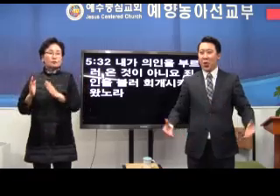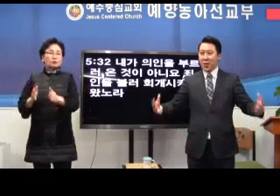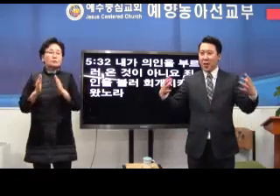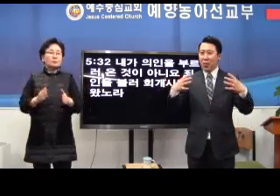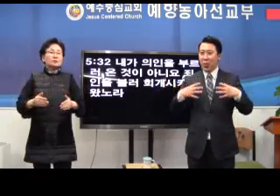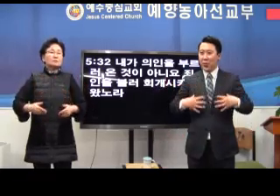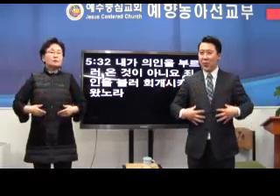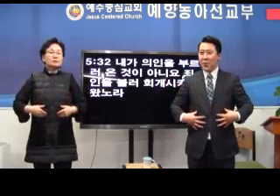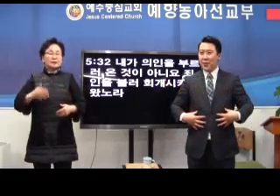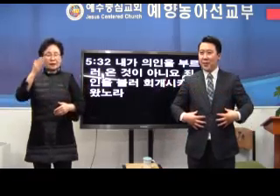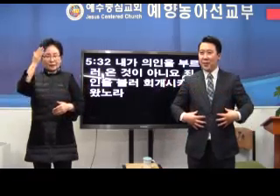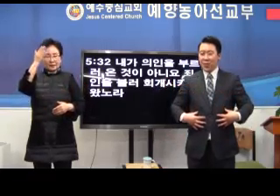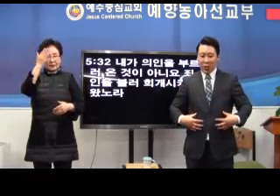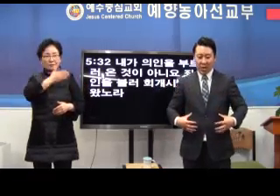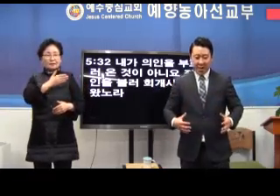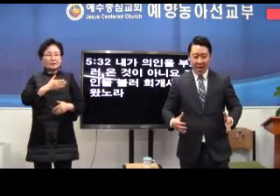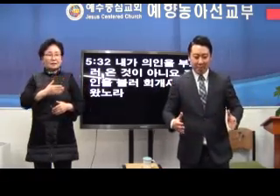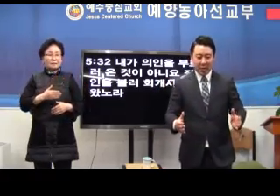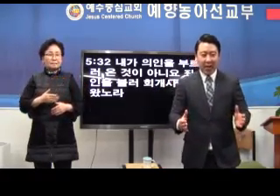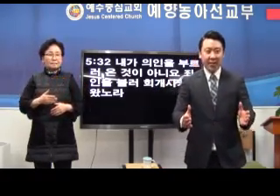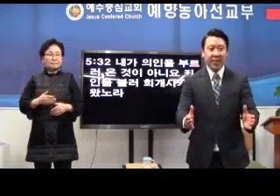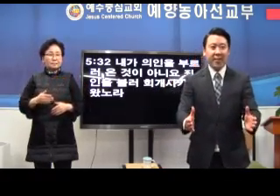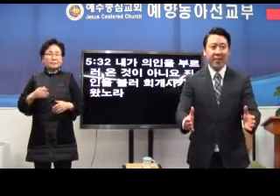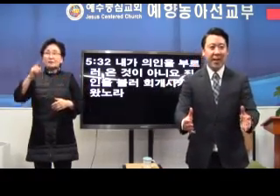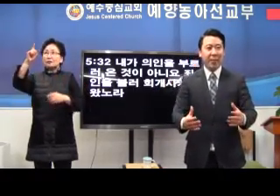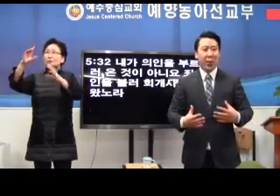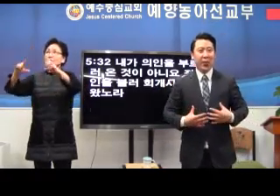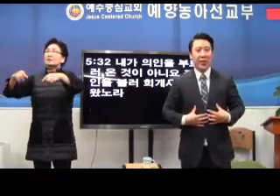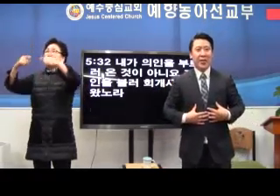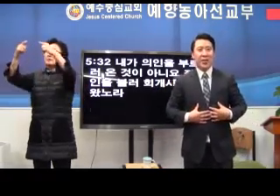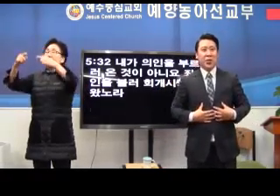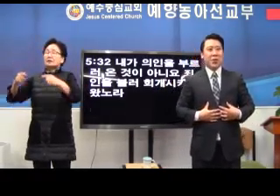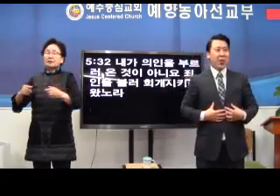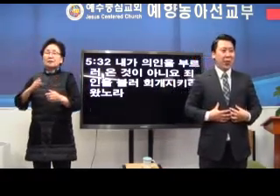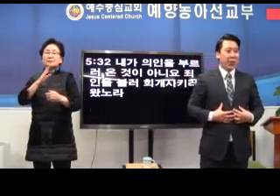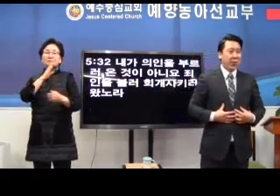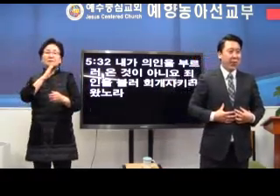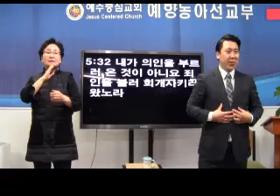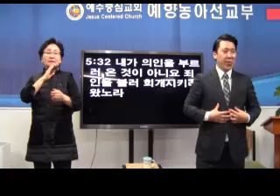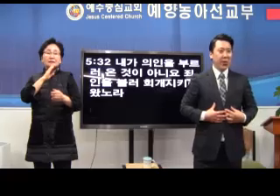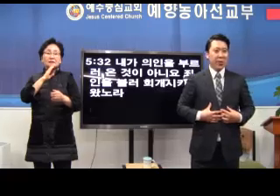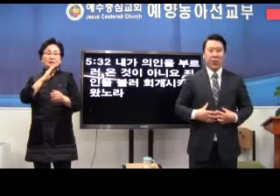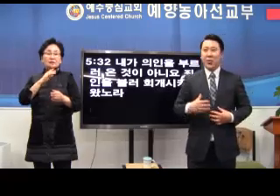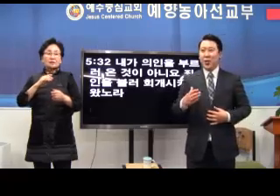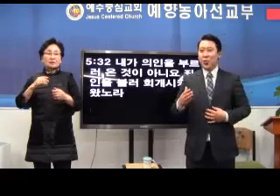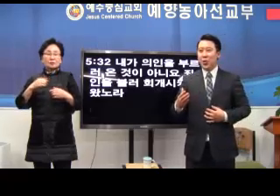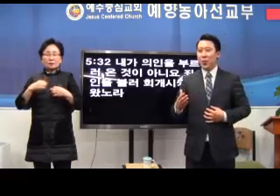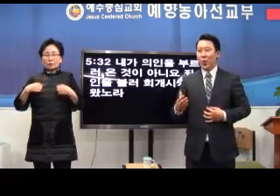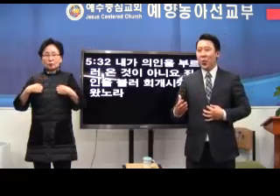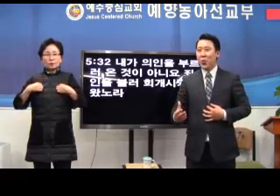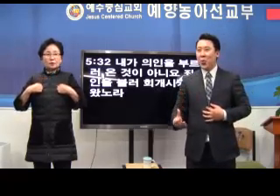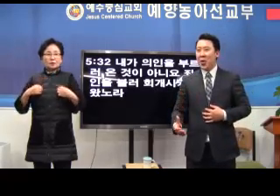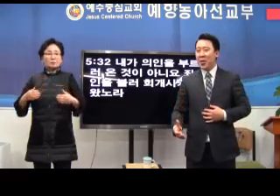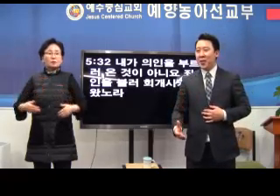정결한 예복, 들어가기에 합당한 예복, 그것이 바로 예수 이름으로